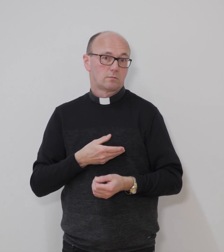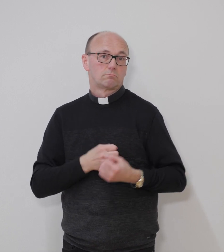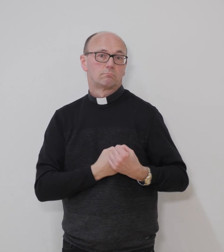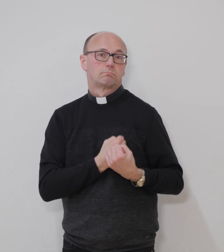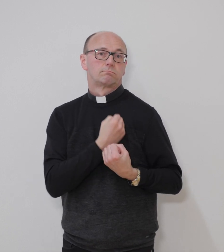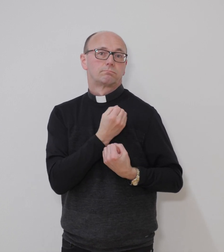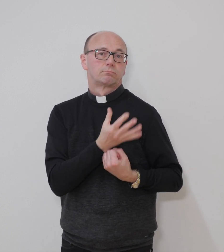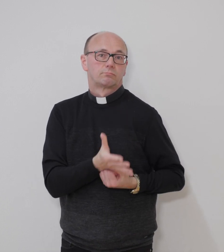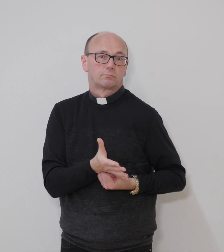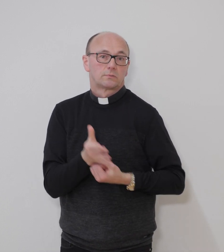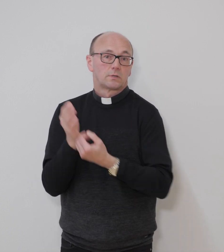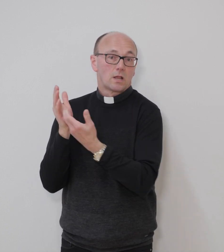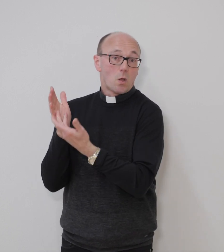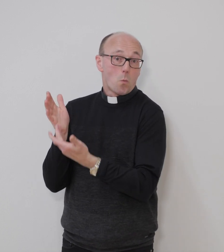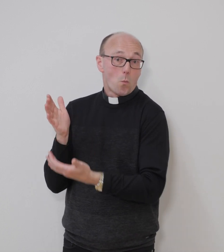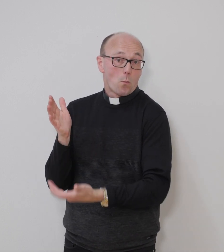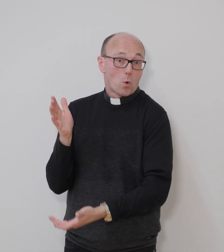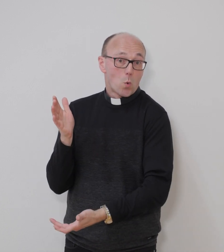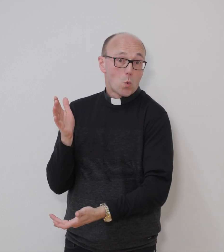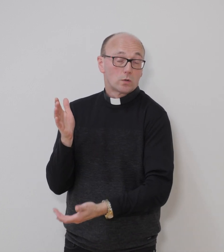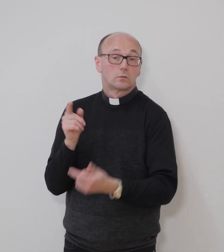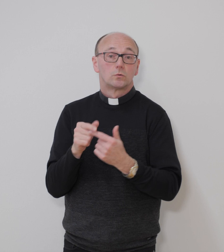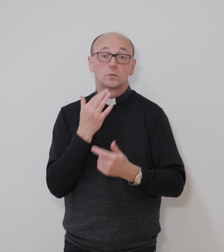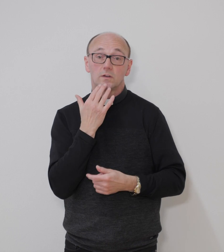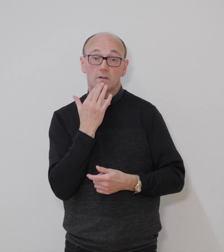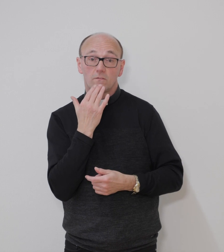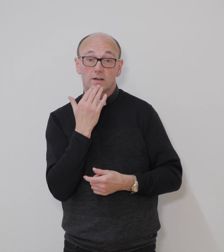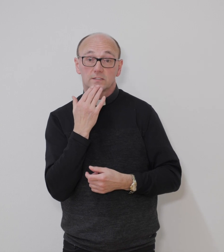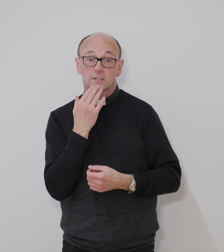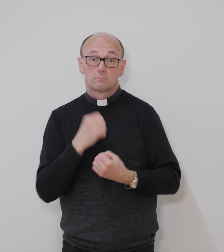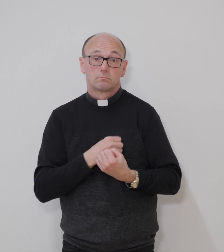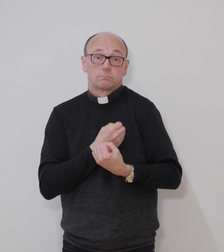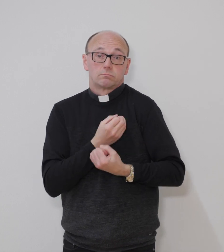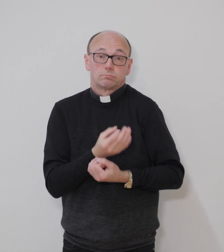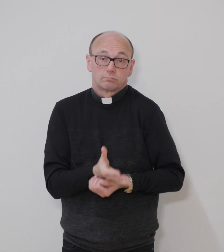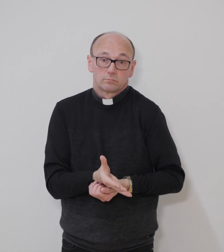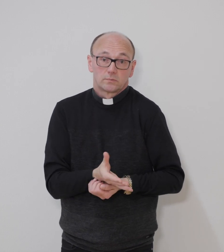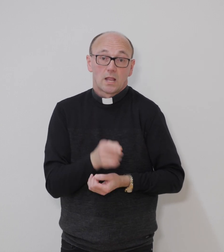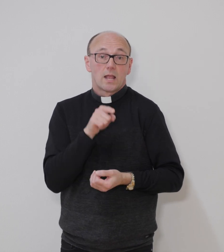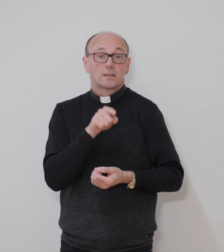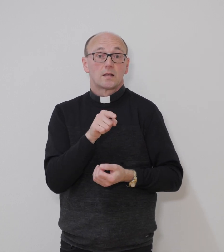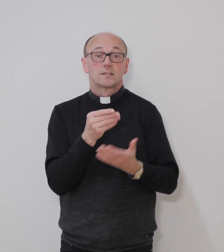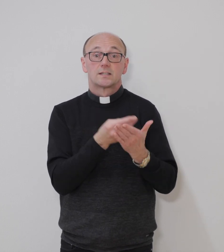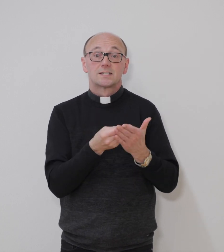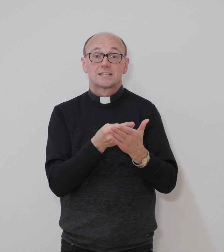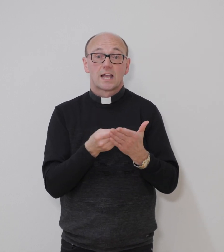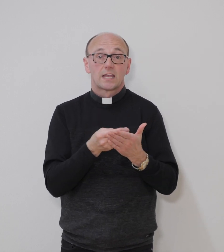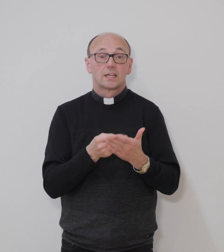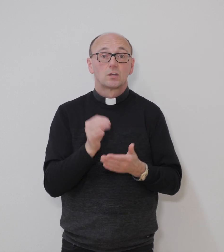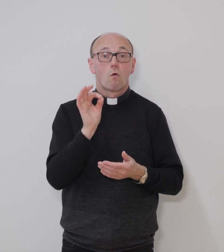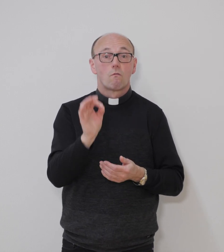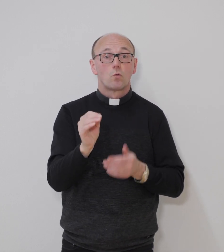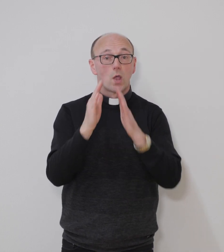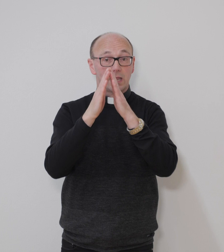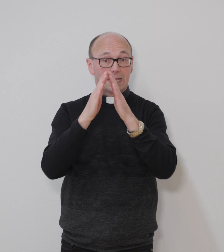nicht fern, nicht eine Sache der vergangenen Geschichte, sondern sie ist Gegenwart. Dafür steht das vergoldete Herz